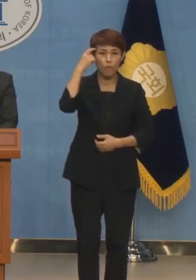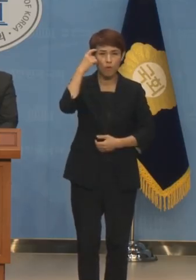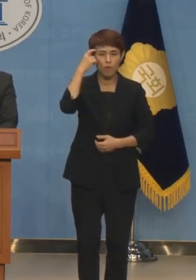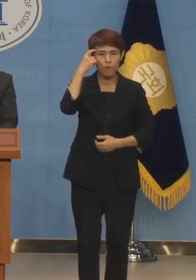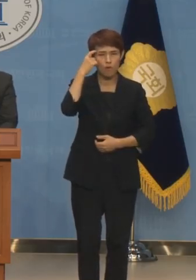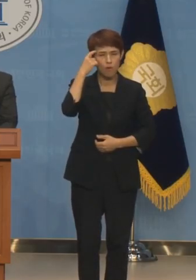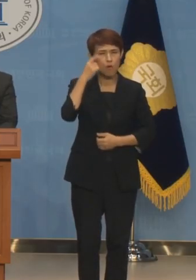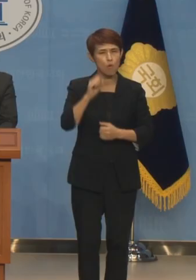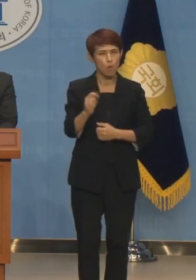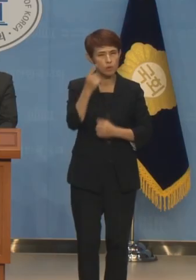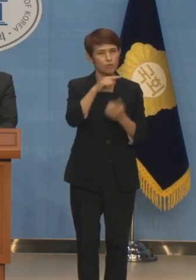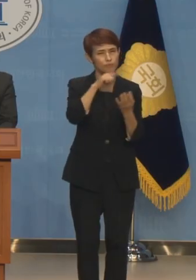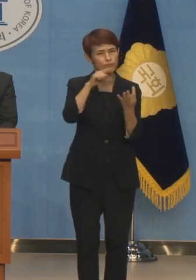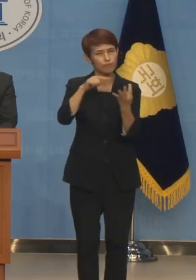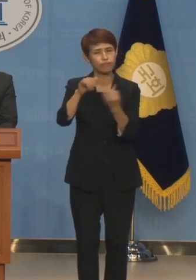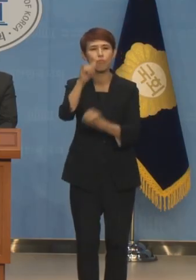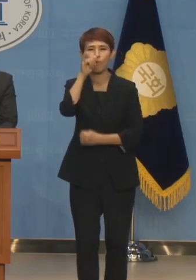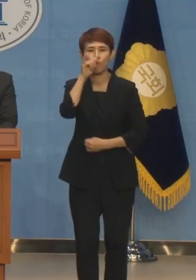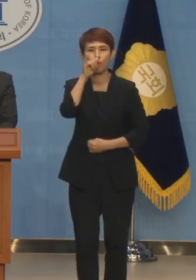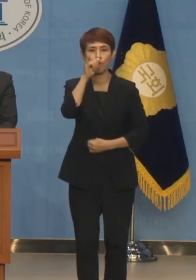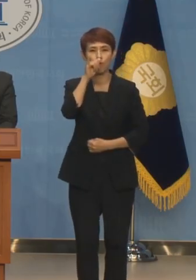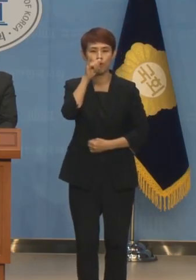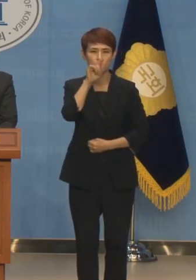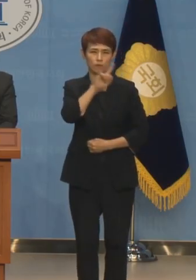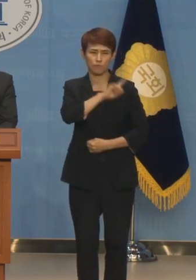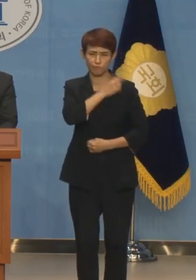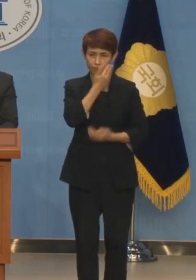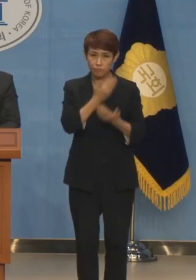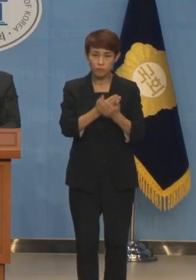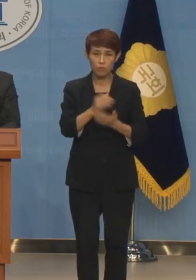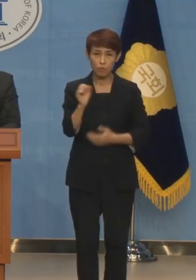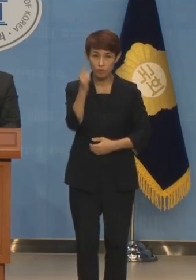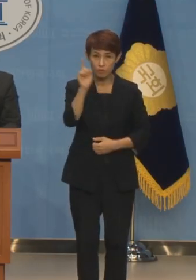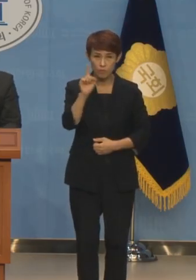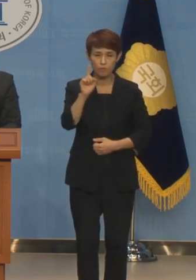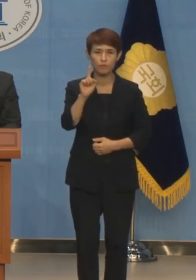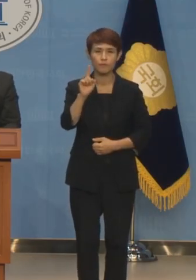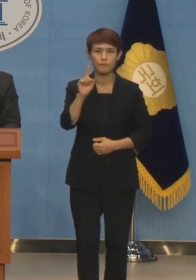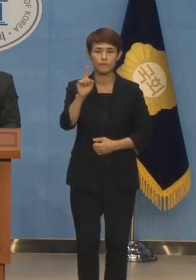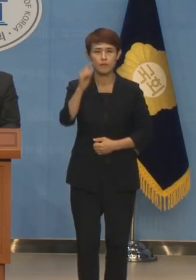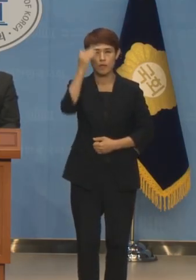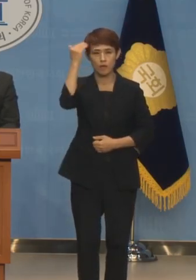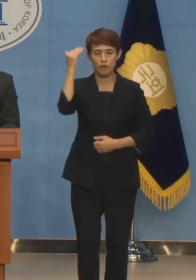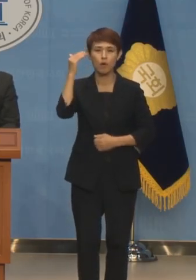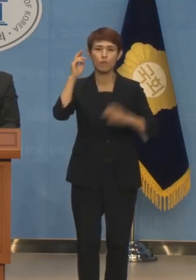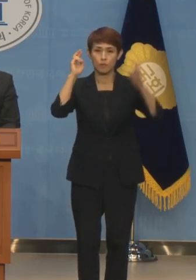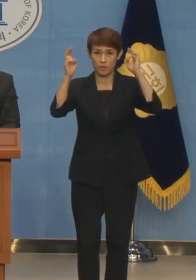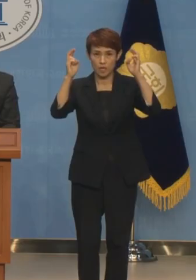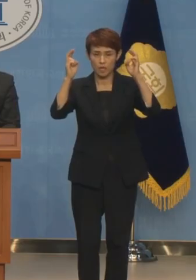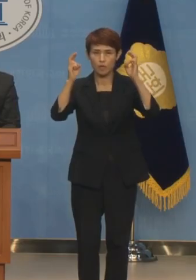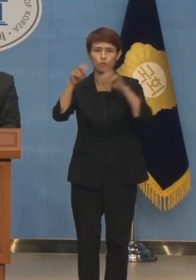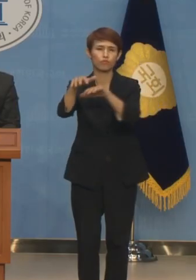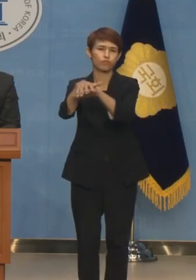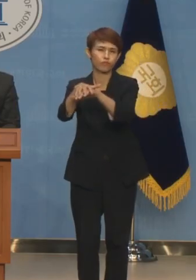가지가 있겠습니다마는 가장 중요한 것은 무엇보다 기업의 지배 구조에